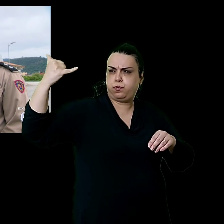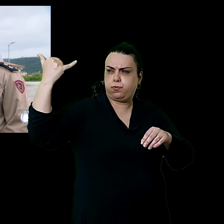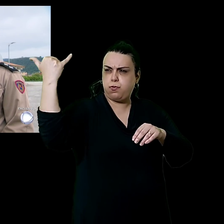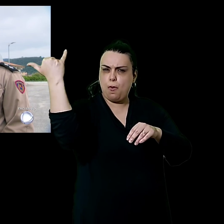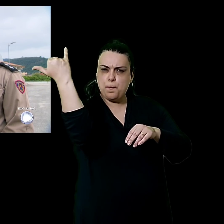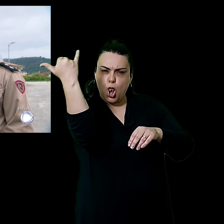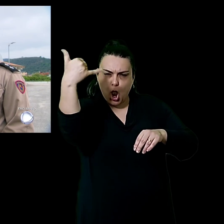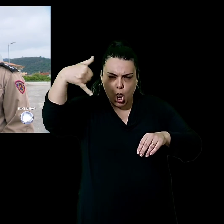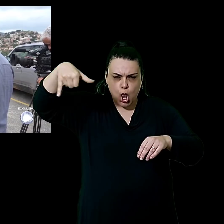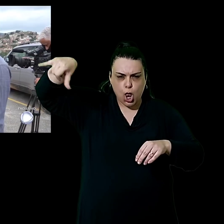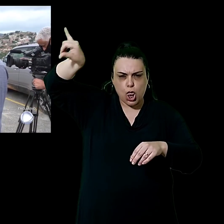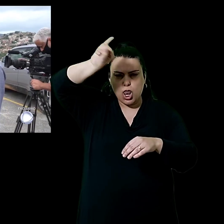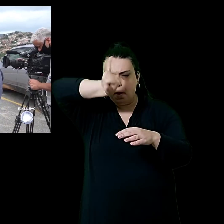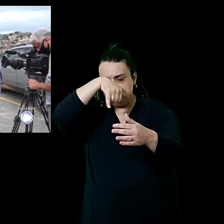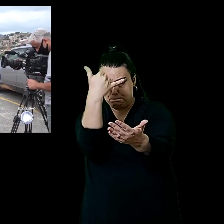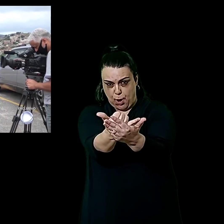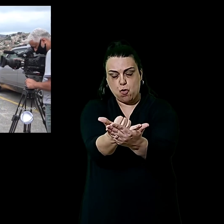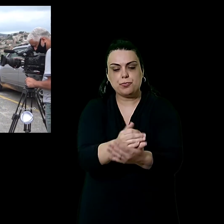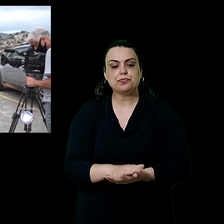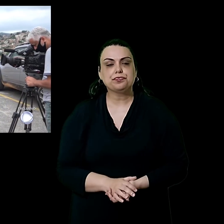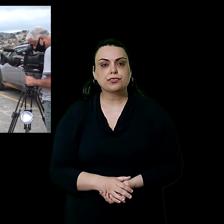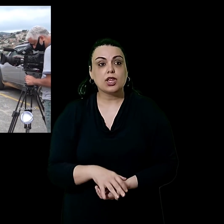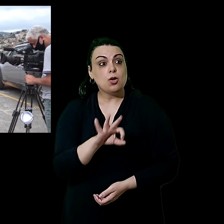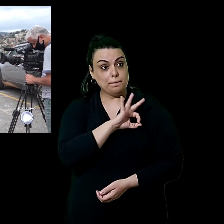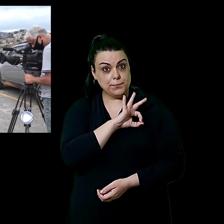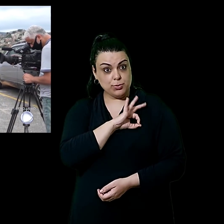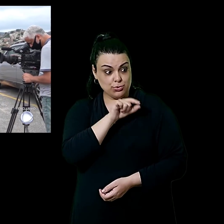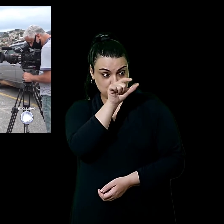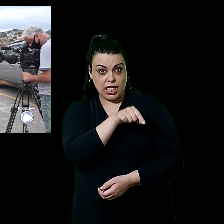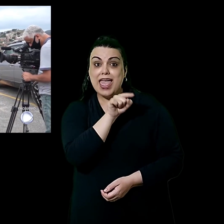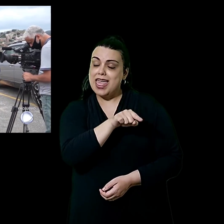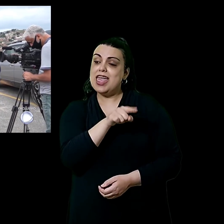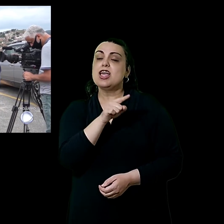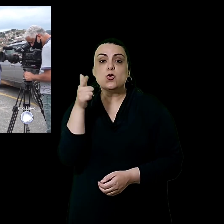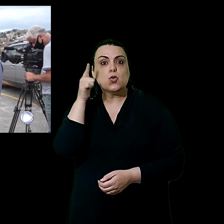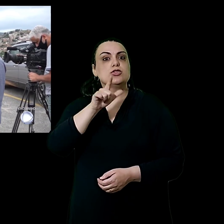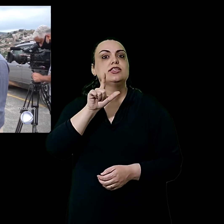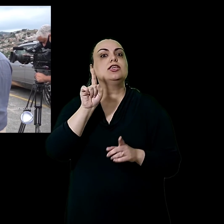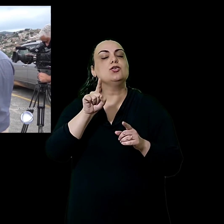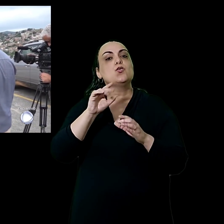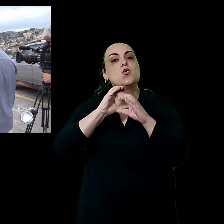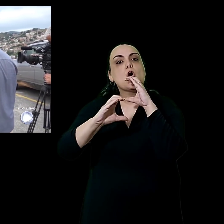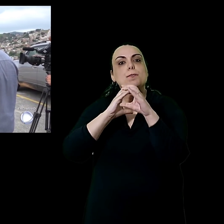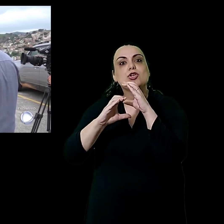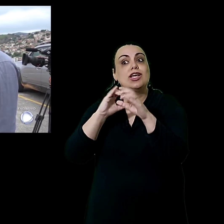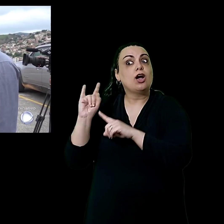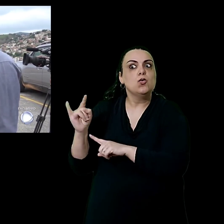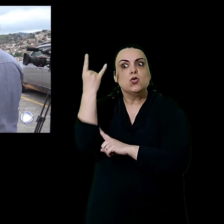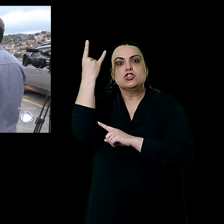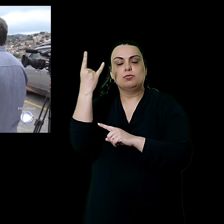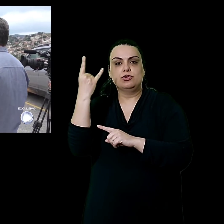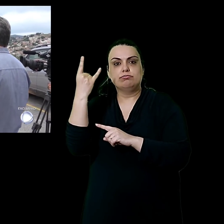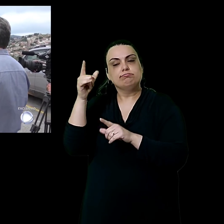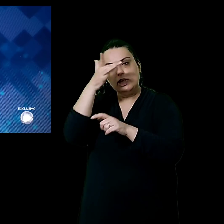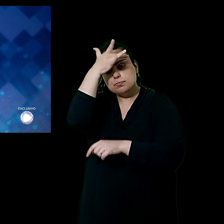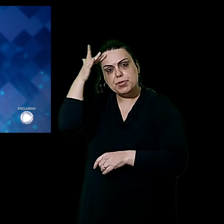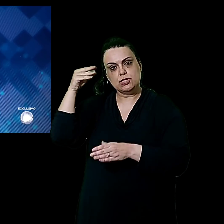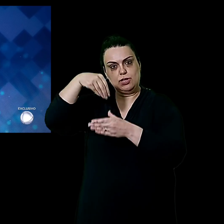possível ver o momento que ela caiu. O policial foi um dos últimos a se comunicar com os passageiros do